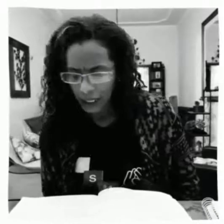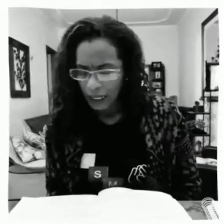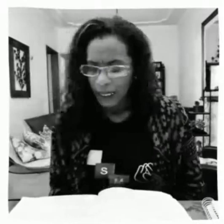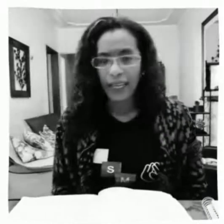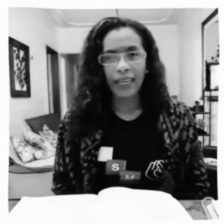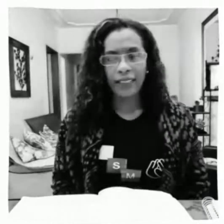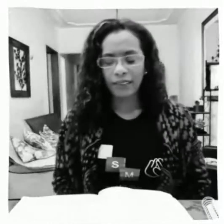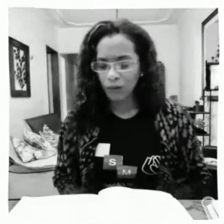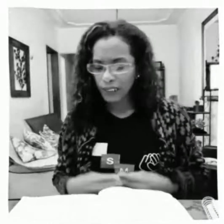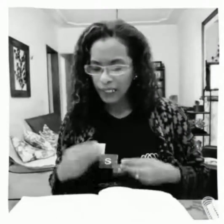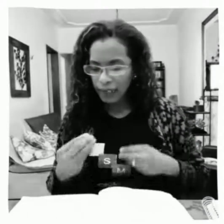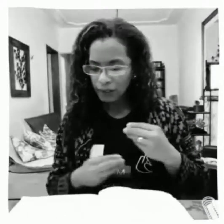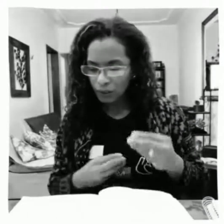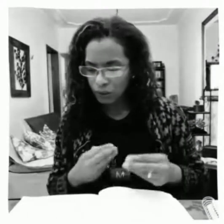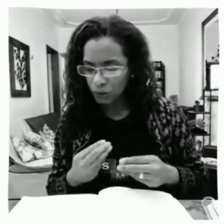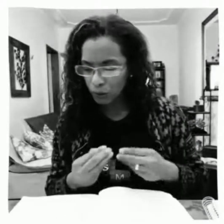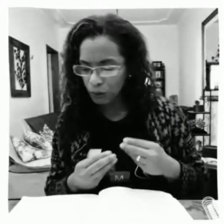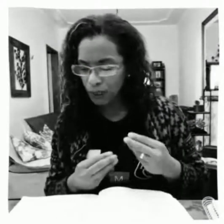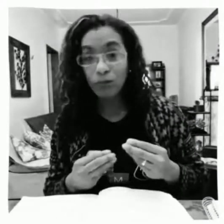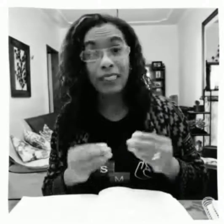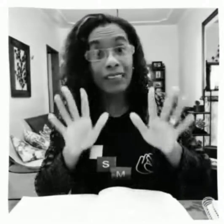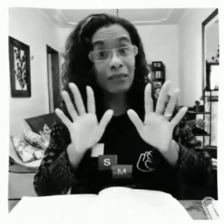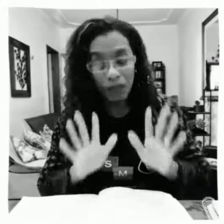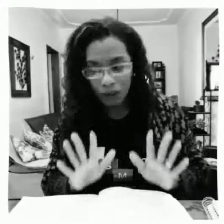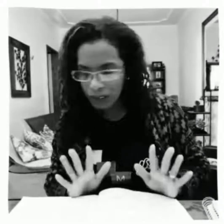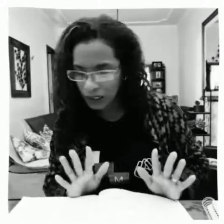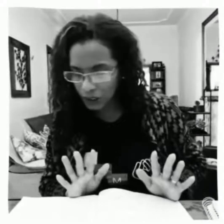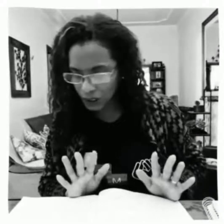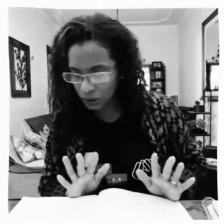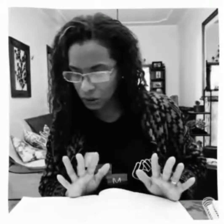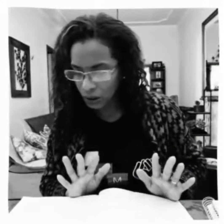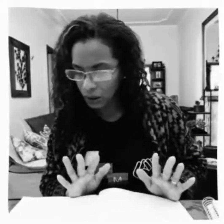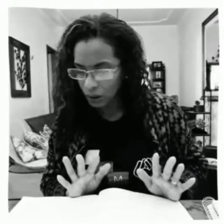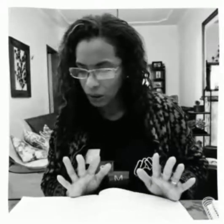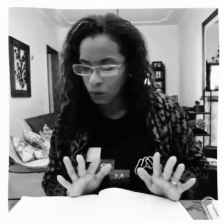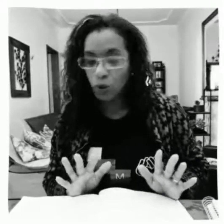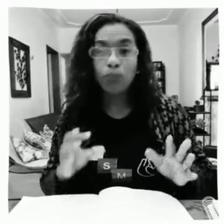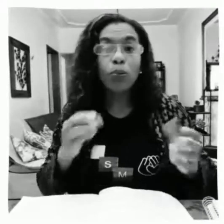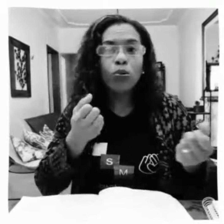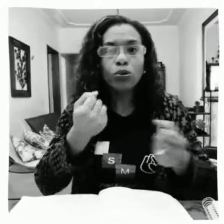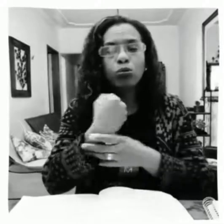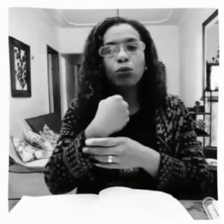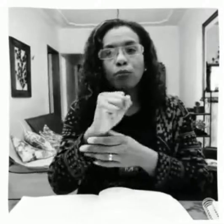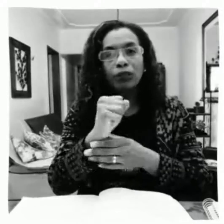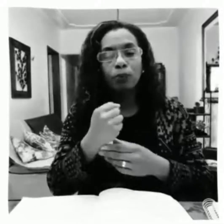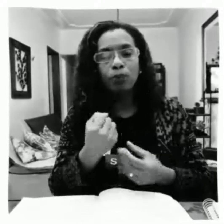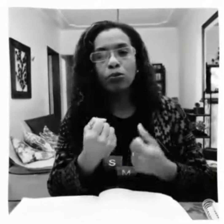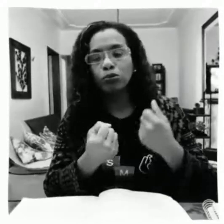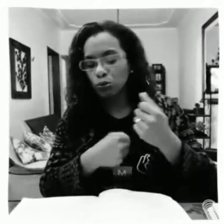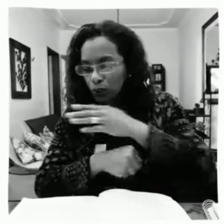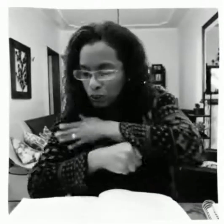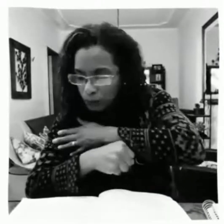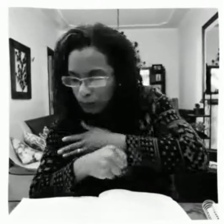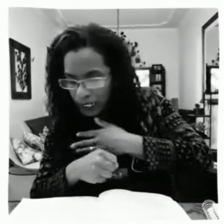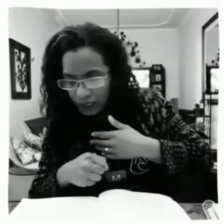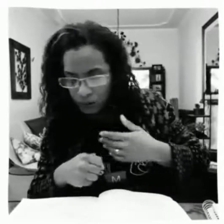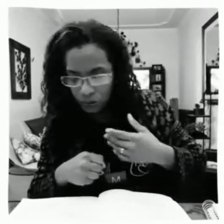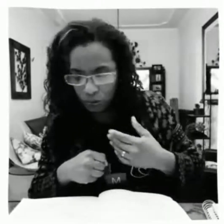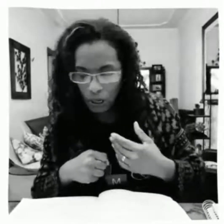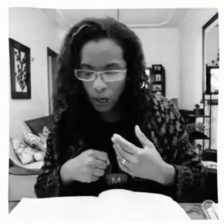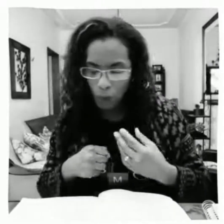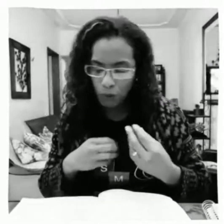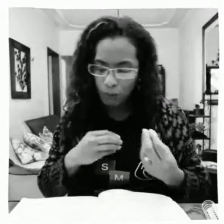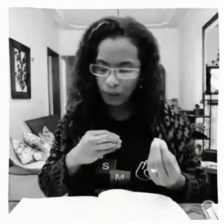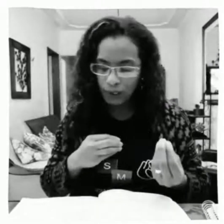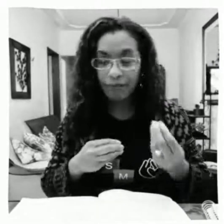tem. São variações do movimento das mãos da gente. De pulso, movimento de pulso, do